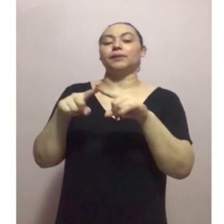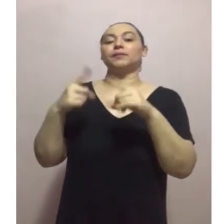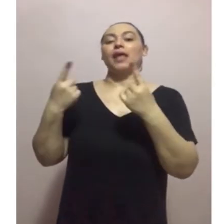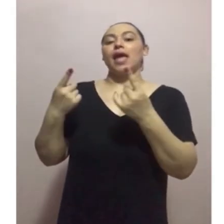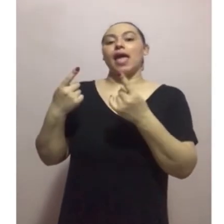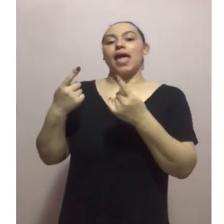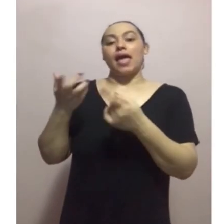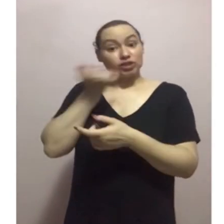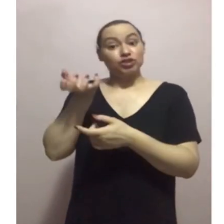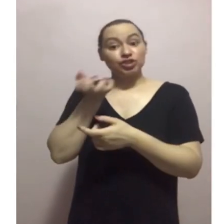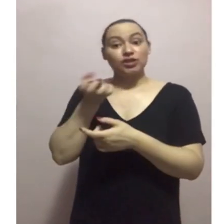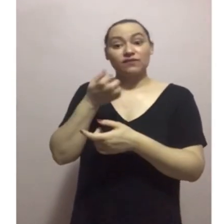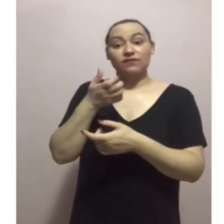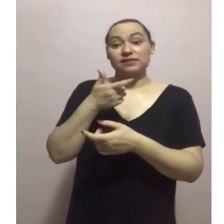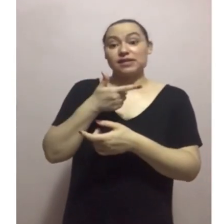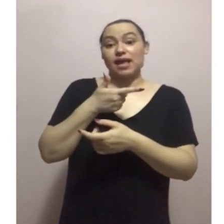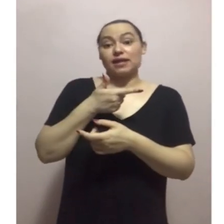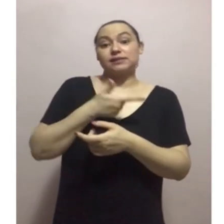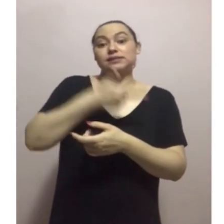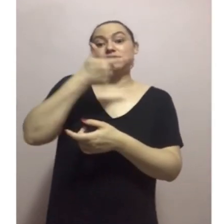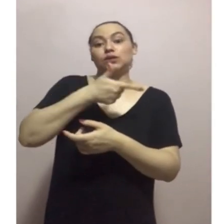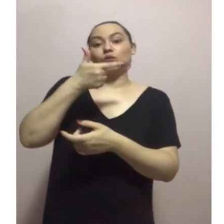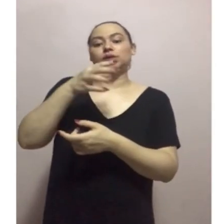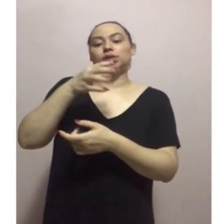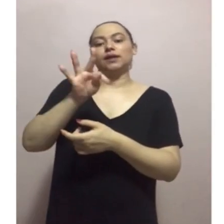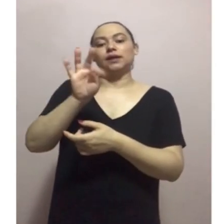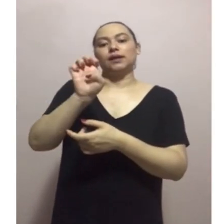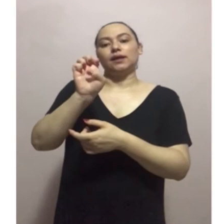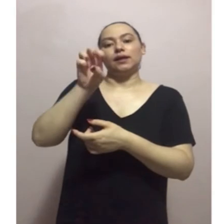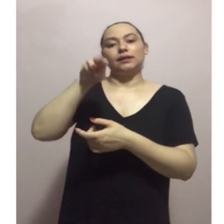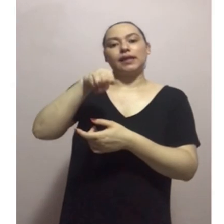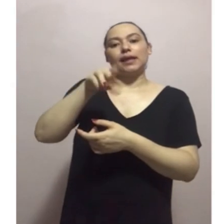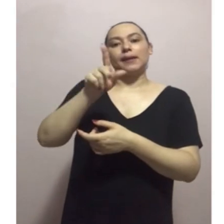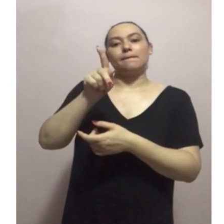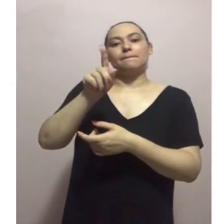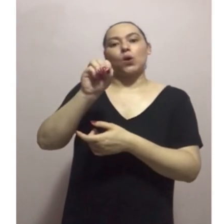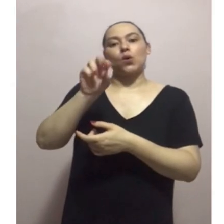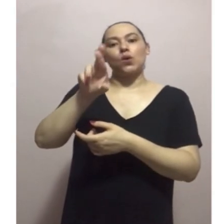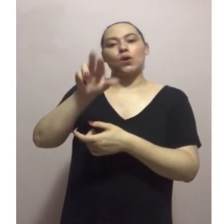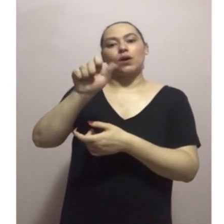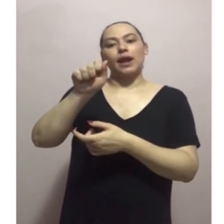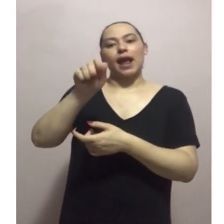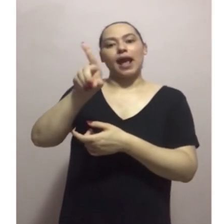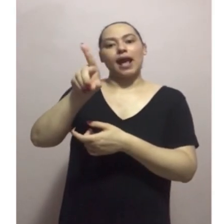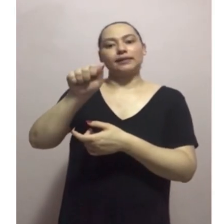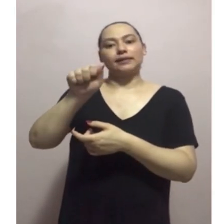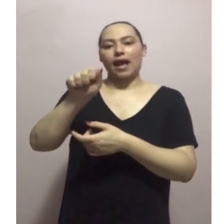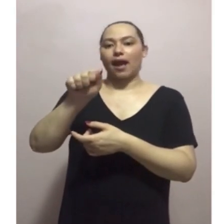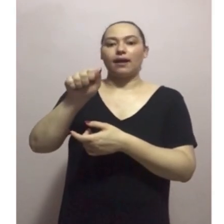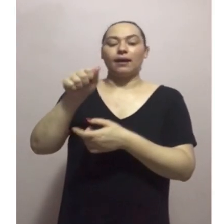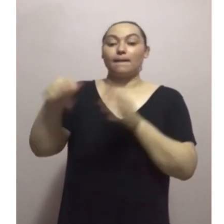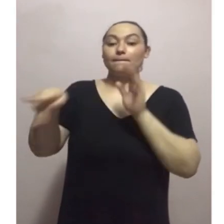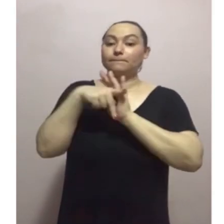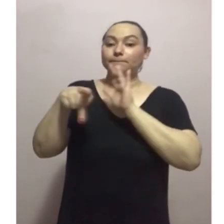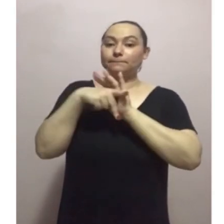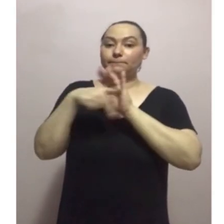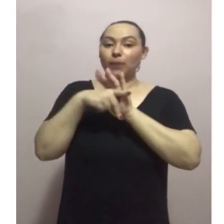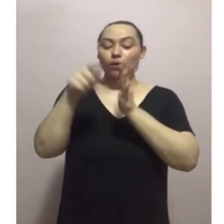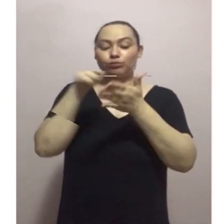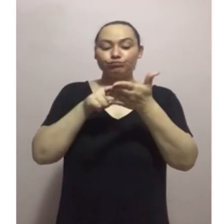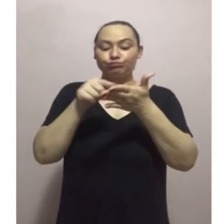de fazer a segunda temporada do Desmemória para o smartphone. Mas não foi possível porque